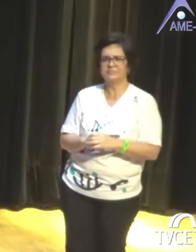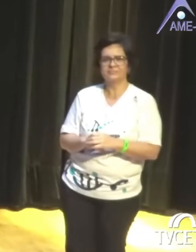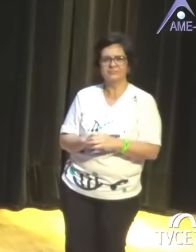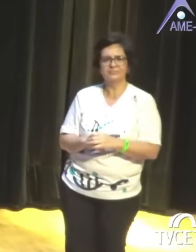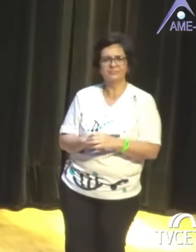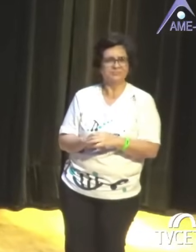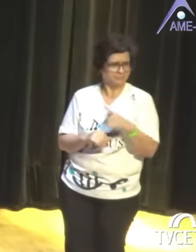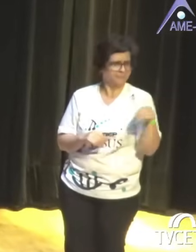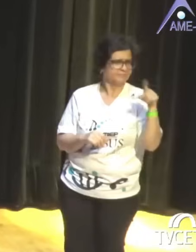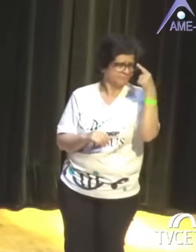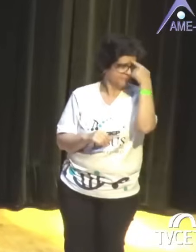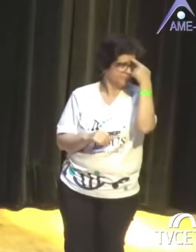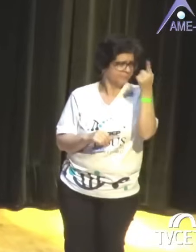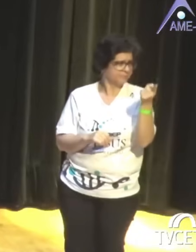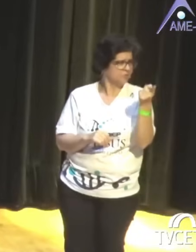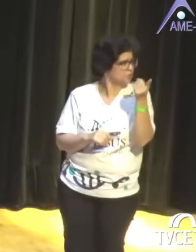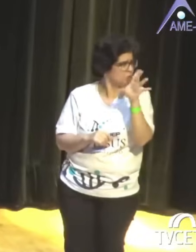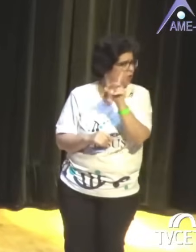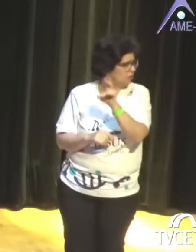você